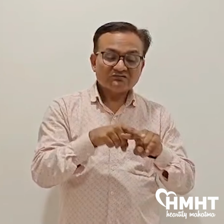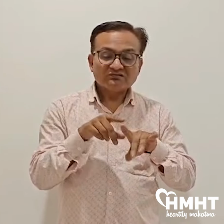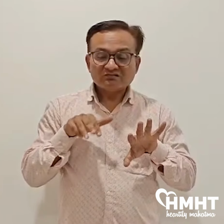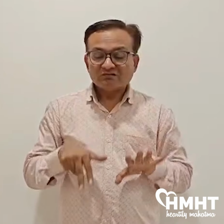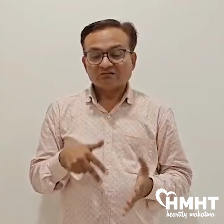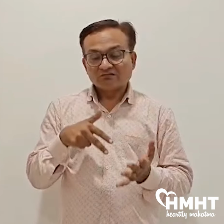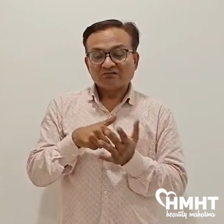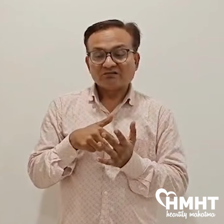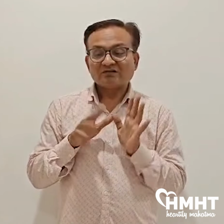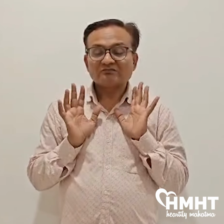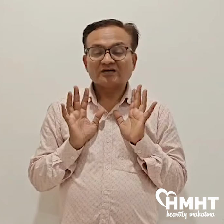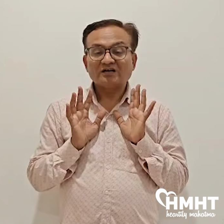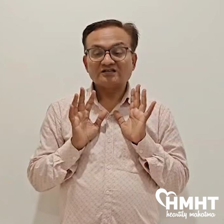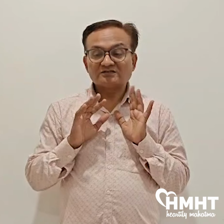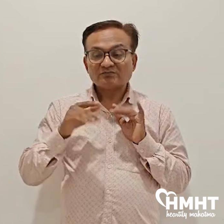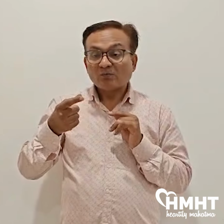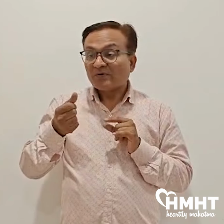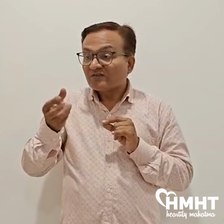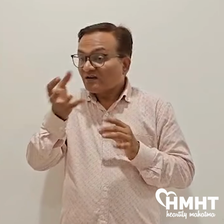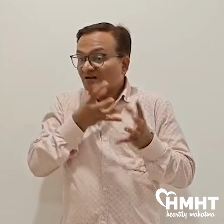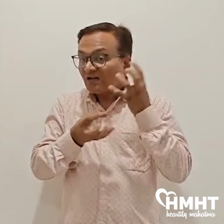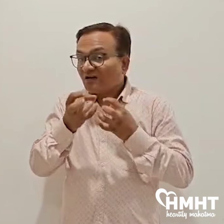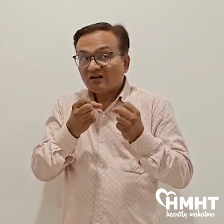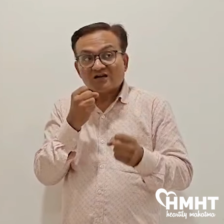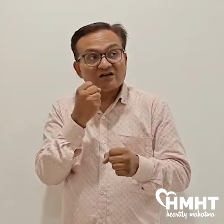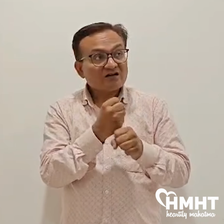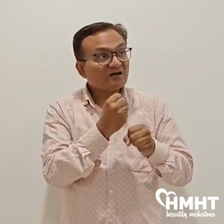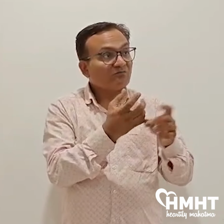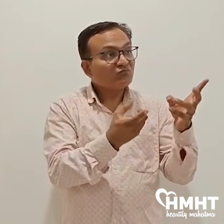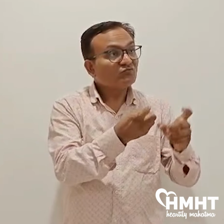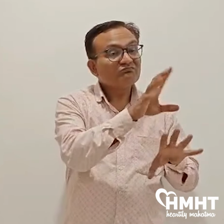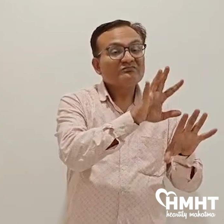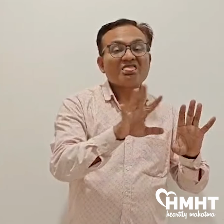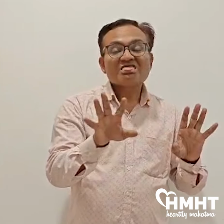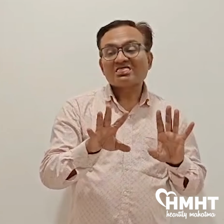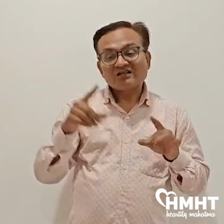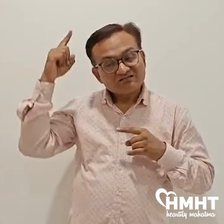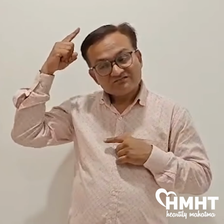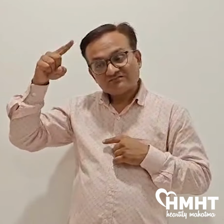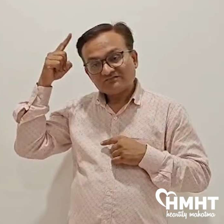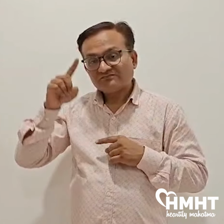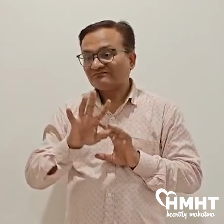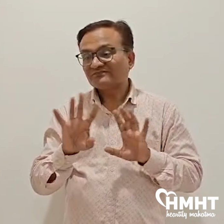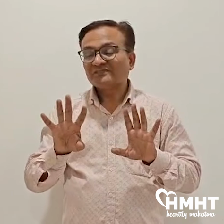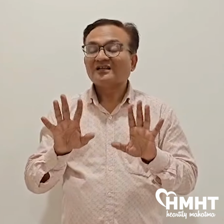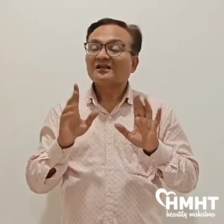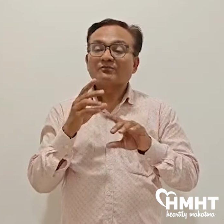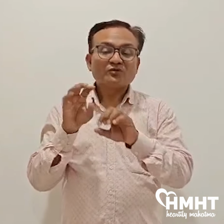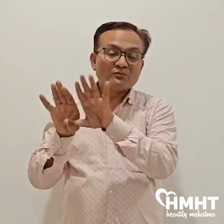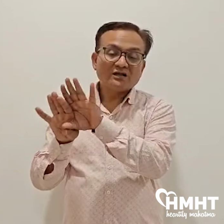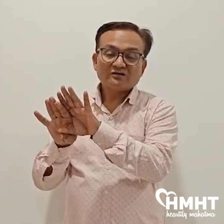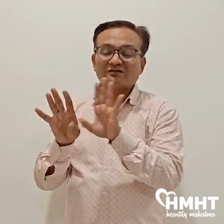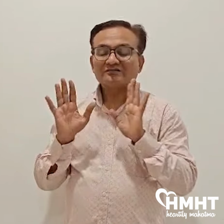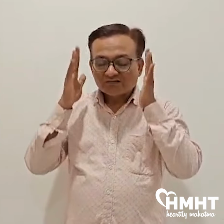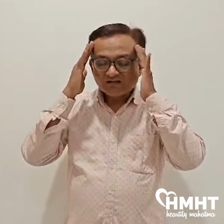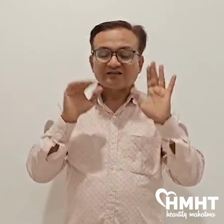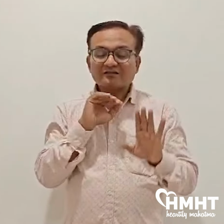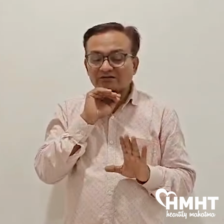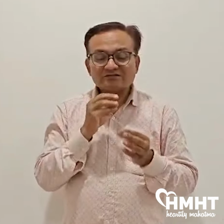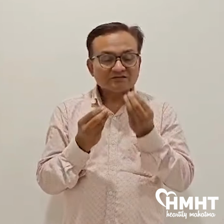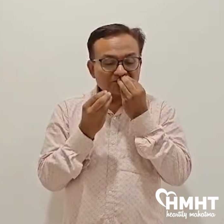જ ઊભા રહો. વધારો નહીં, દેવું કરીને, પૈસા ભેગા કરીને ભોળા ના થાઓ. જેટલું છે જેમ તેમ કરીને દાડા ખેંચ્યા કરો.